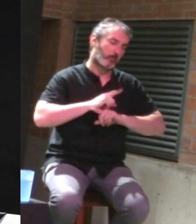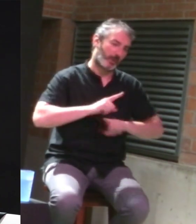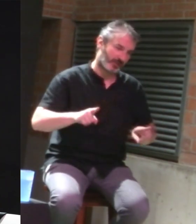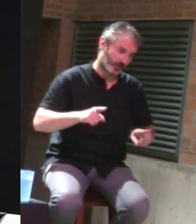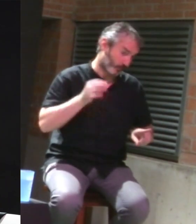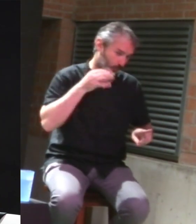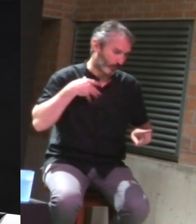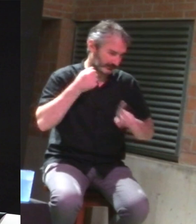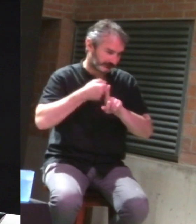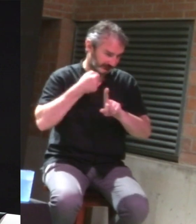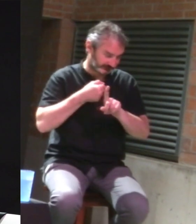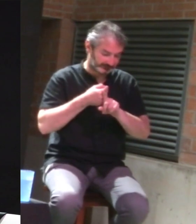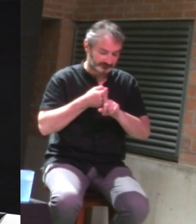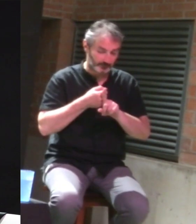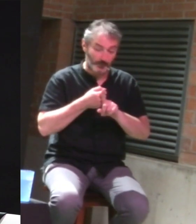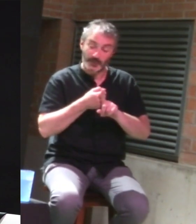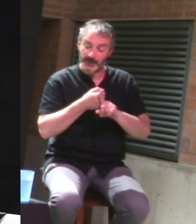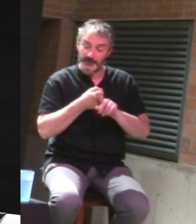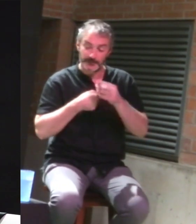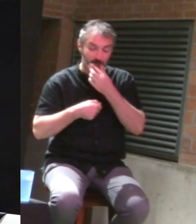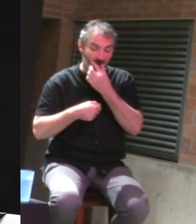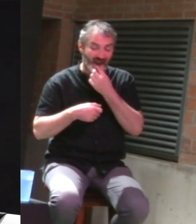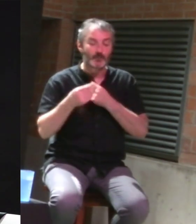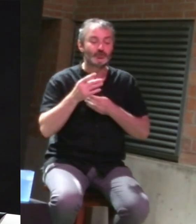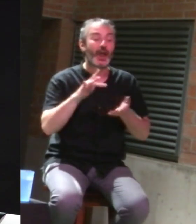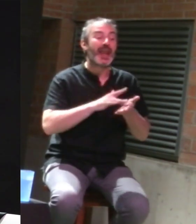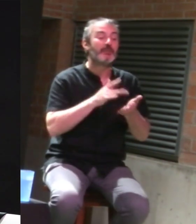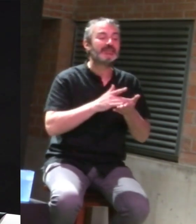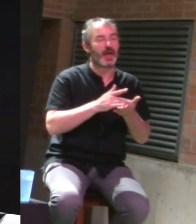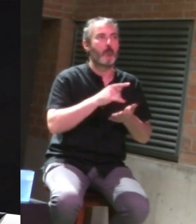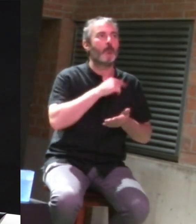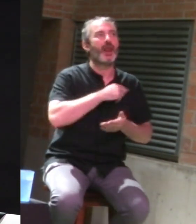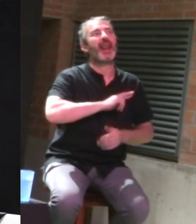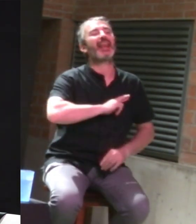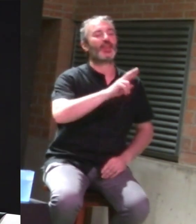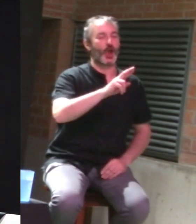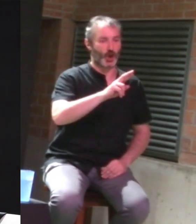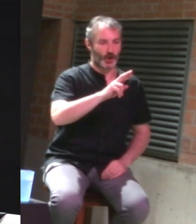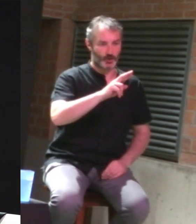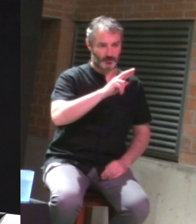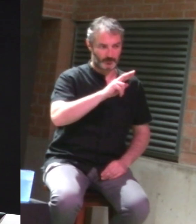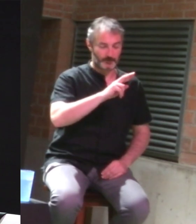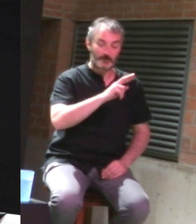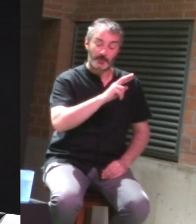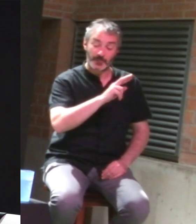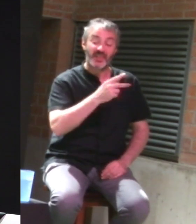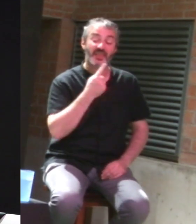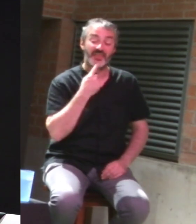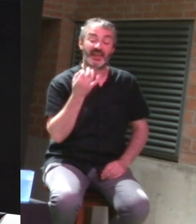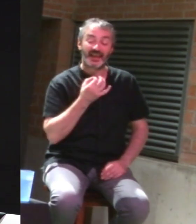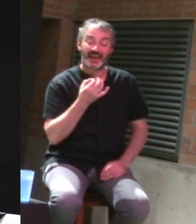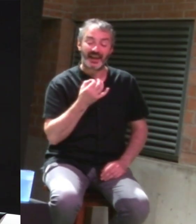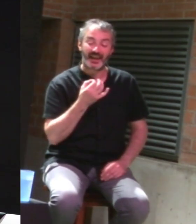i a altres revistes catòliques molts, diguem-ne, moralistes cristians enfurismadíssims dient que